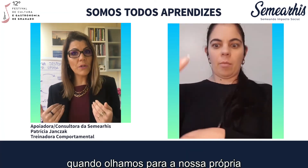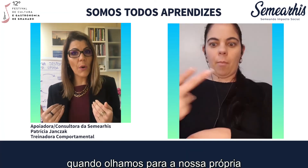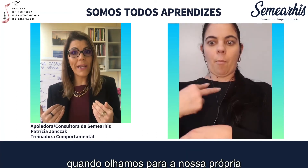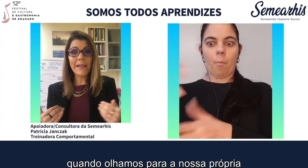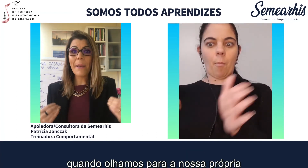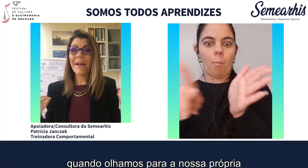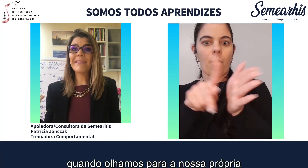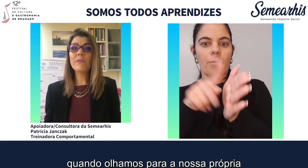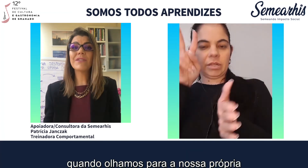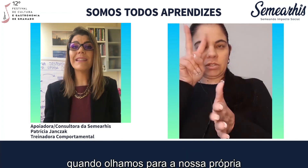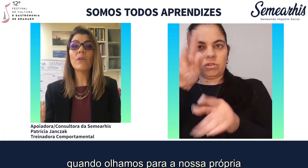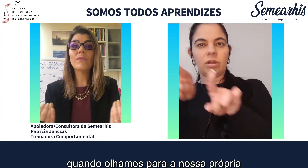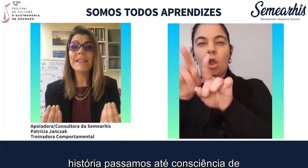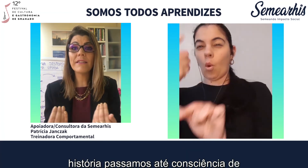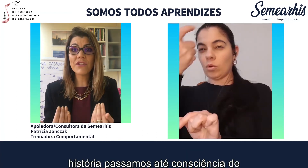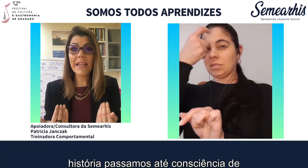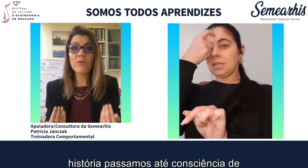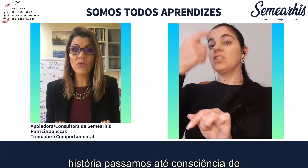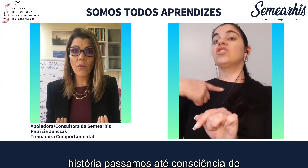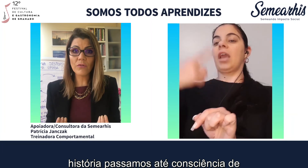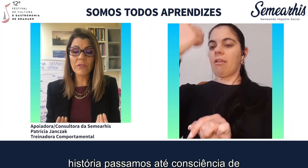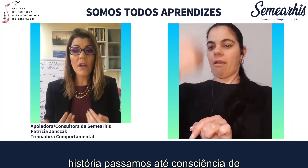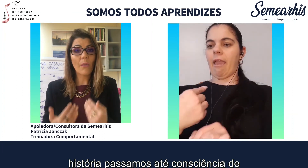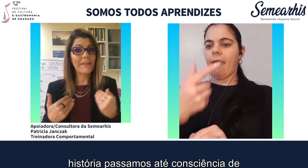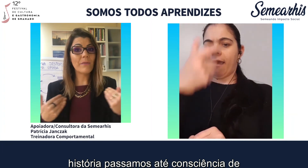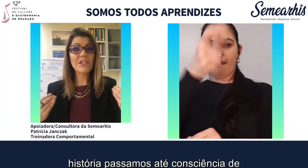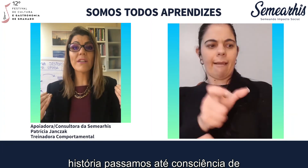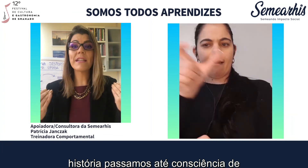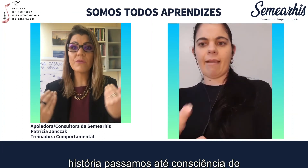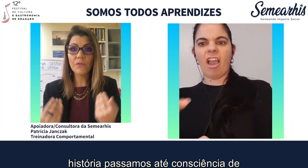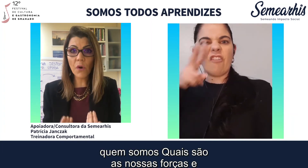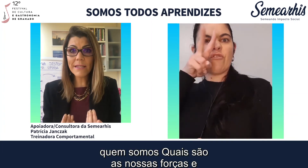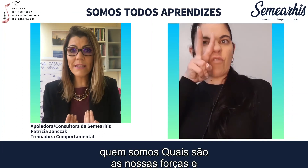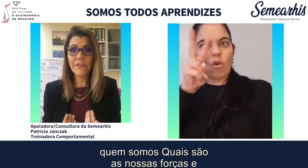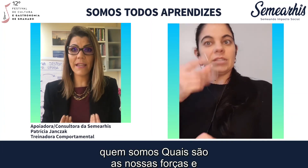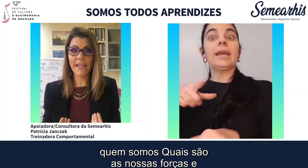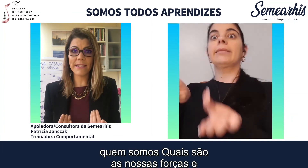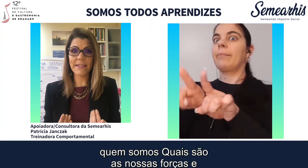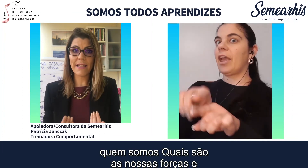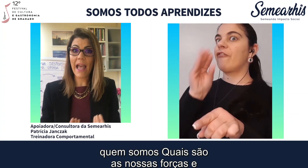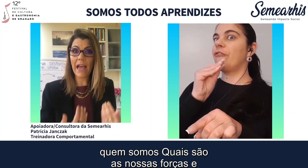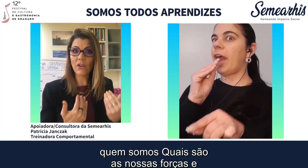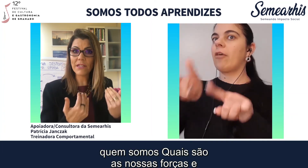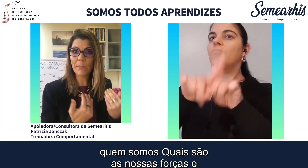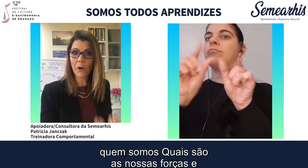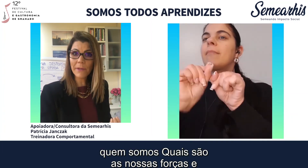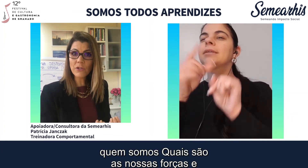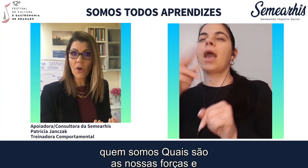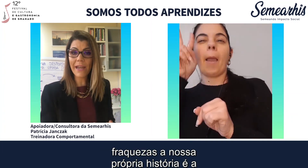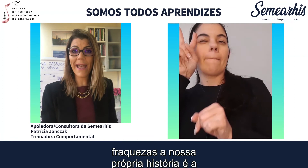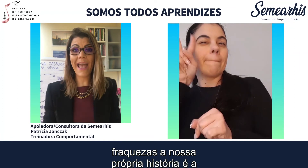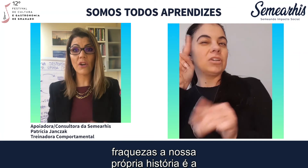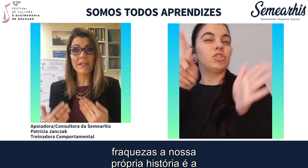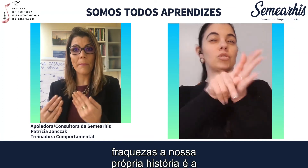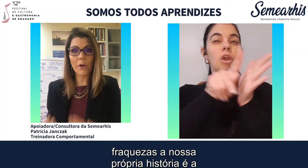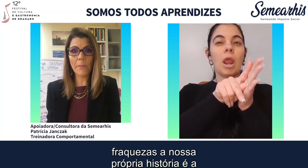própria história, passamos a ter consciência de quem somos, quais são as nossas forças e fraquezas. A nossa própria